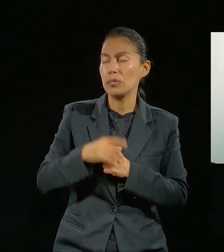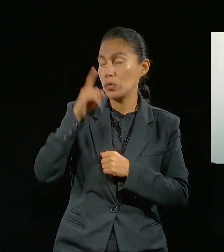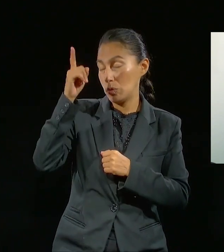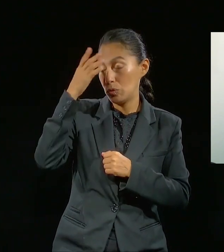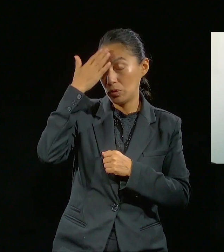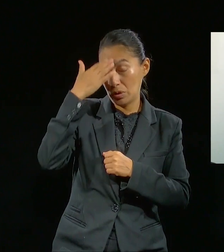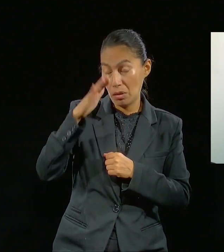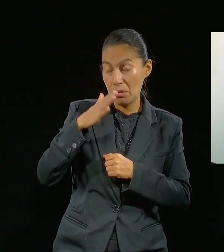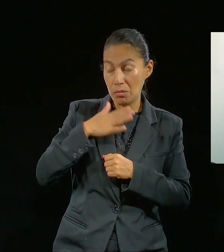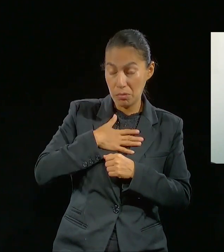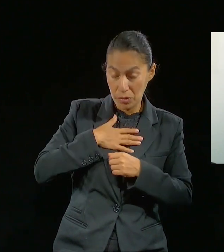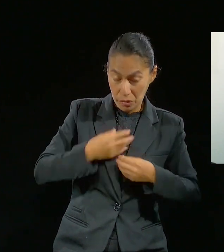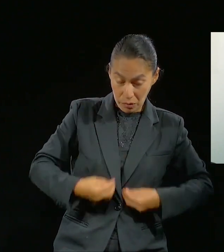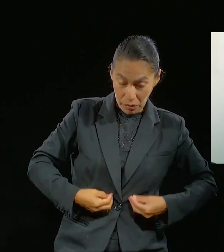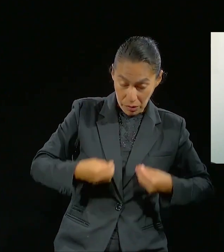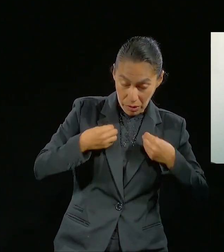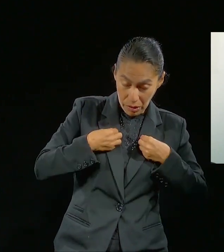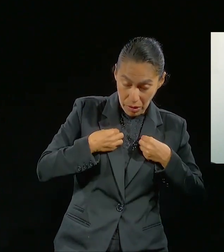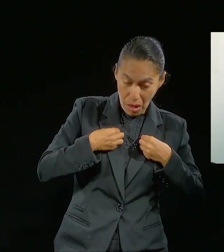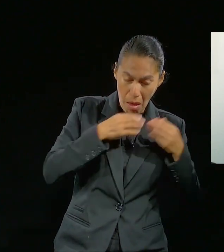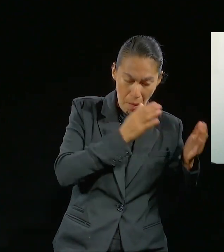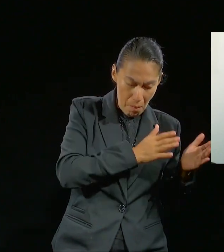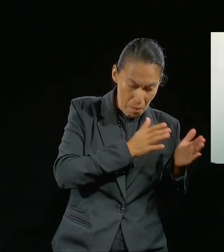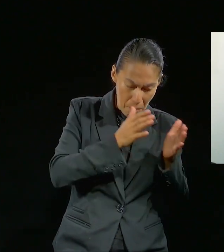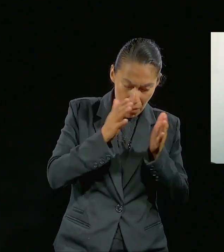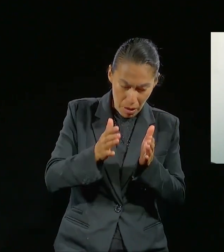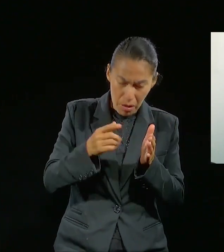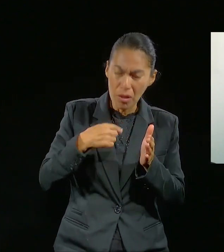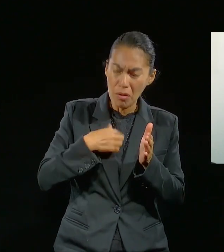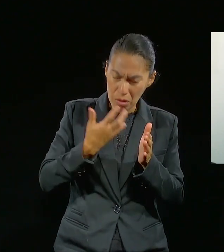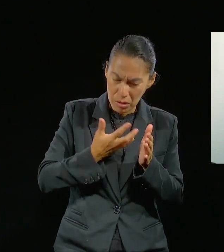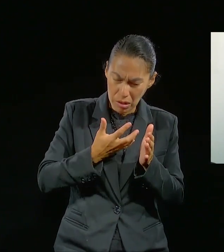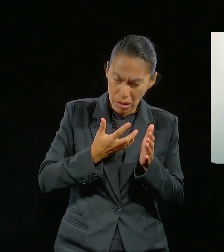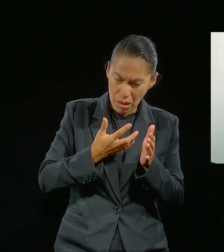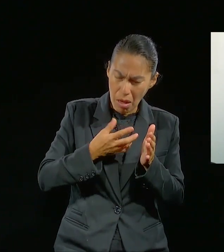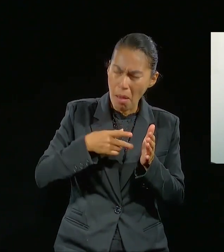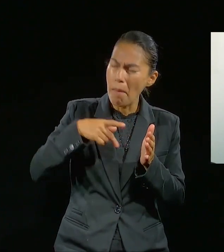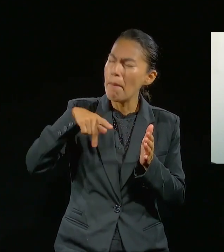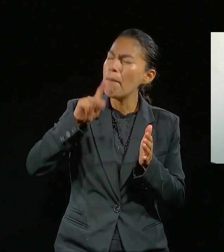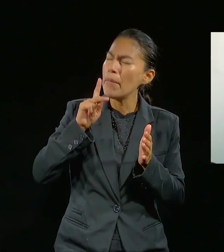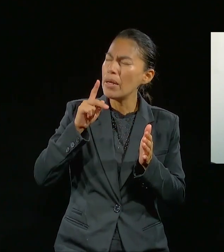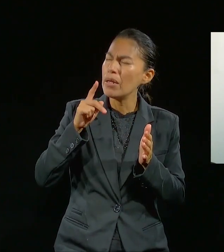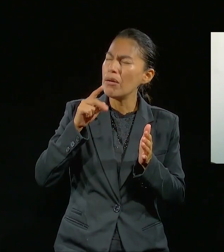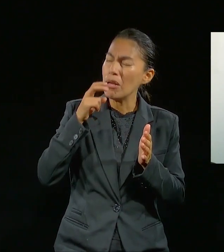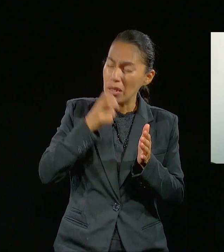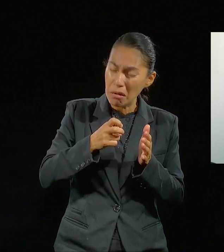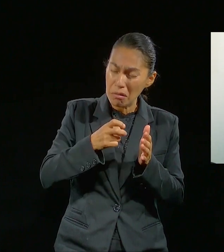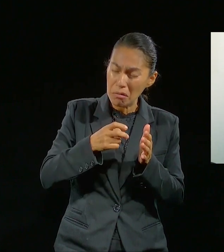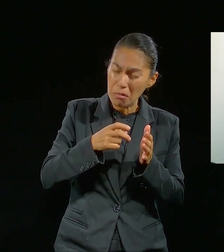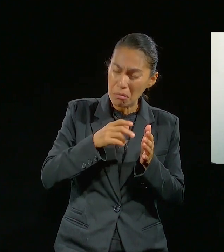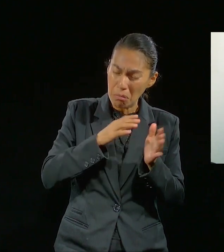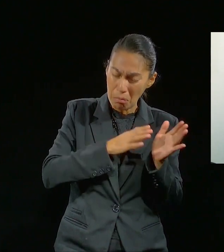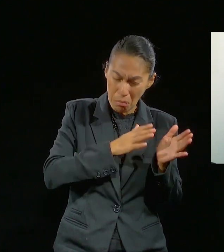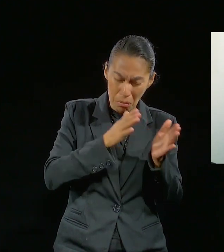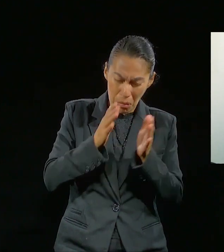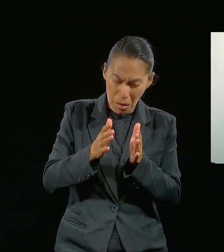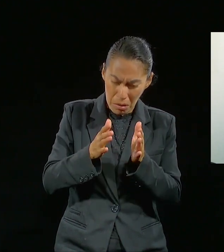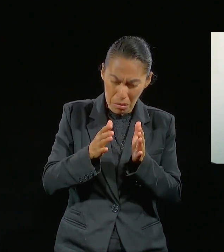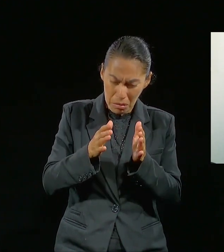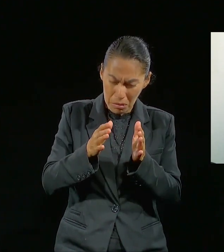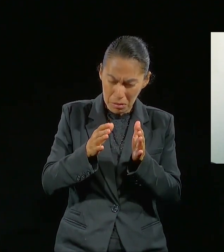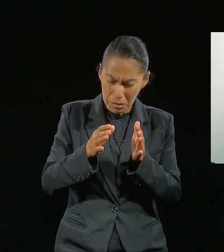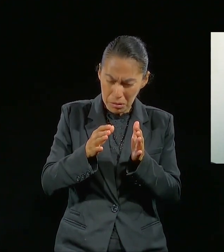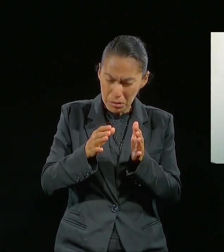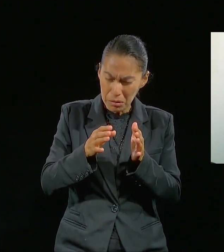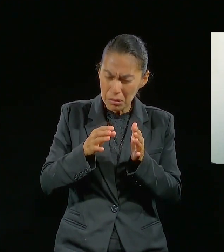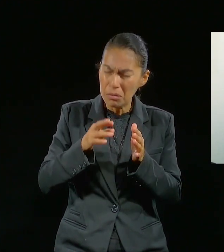vida, Señor, tú sabes los planes que teníamos. Y gracias, Padre, porque los planes que tú teníamos para nosotros y